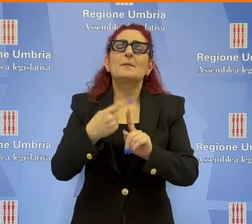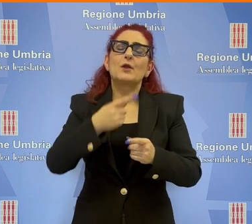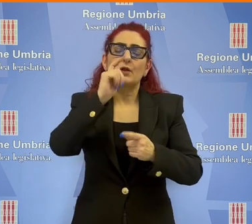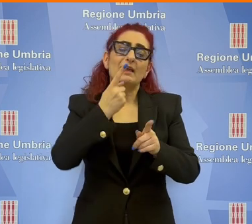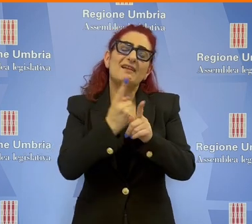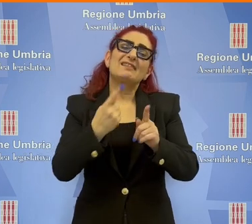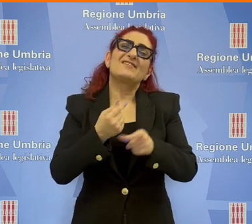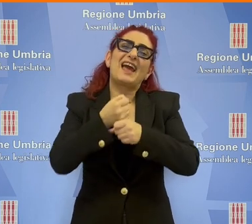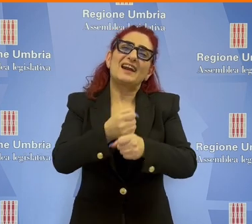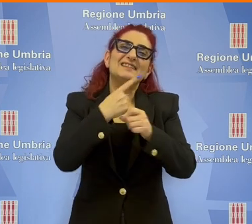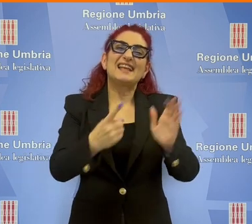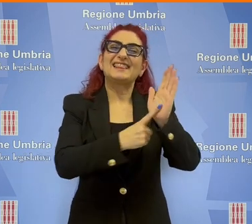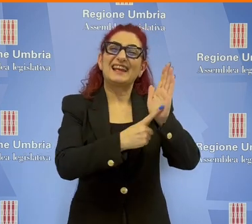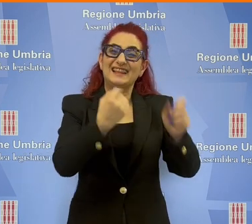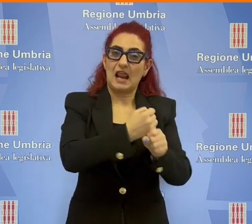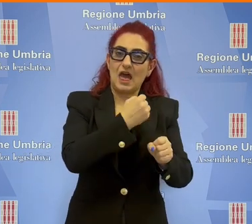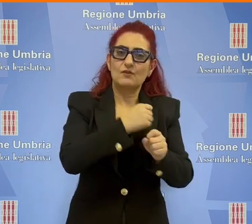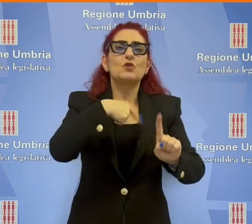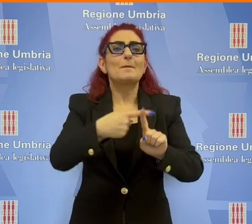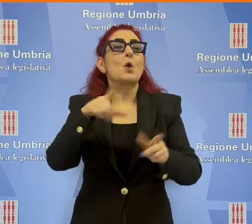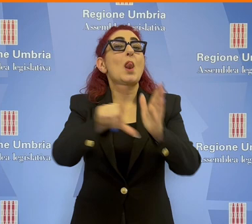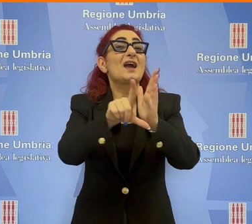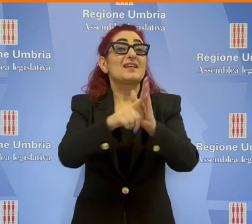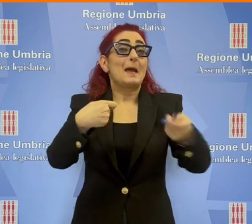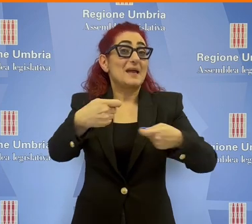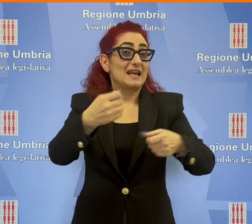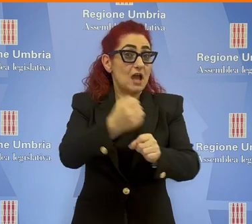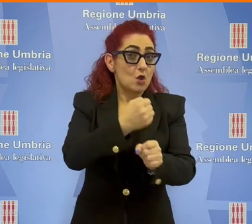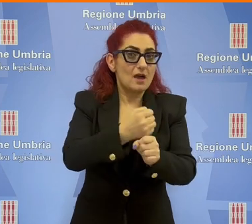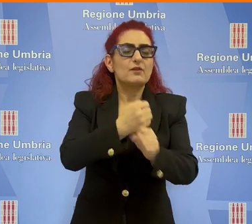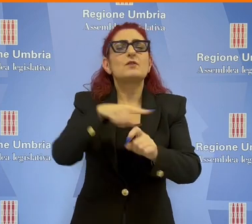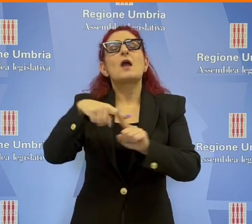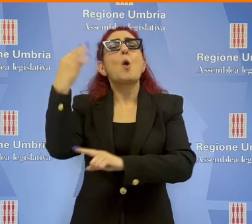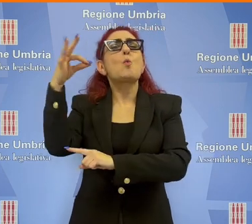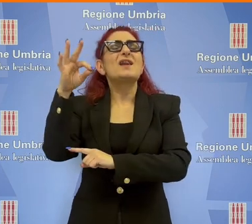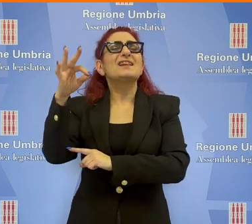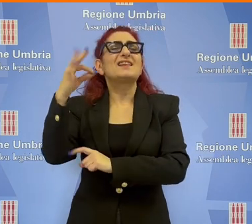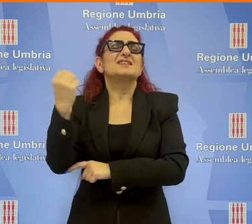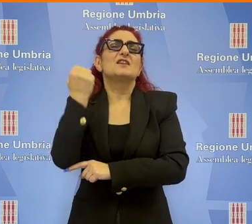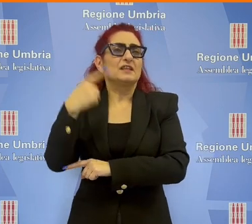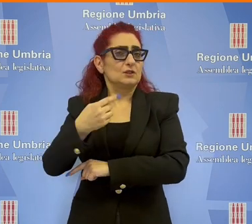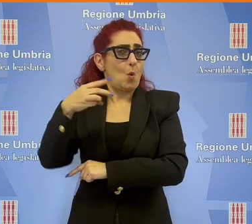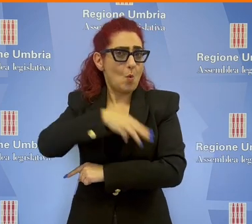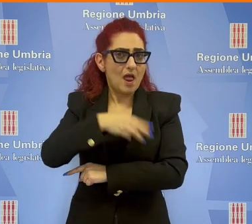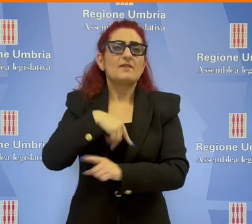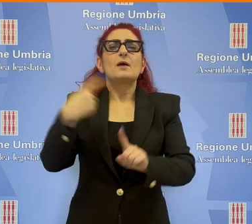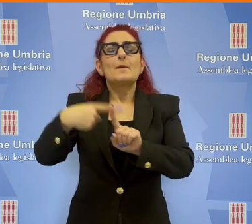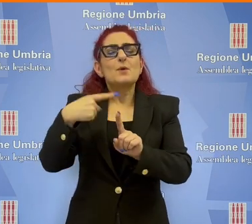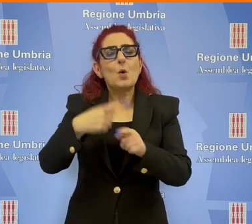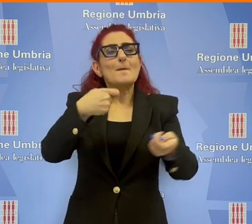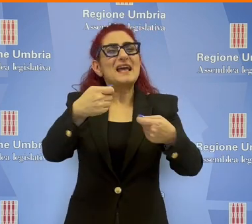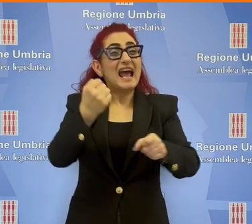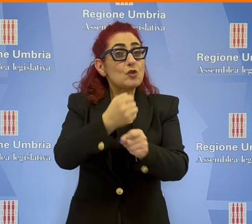diritti dei lavoratori, la legalità del mercato del lavoro, la qualità dei servizi del welfare, l'inserimento anche